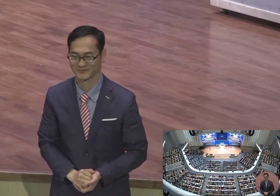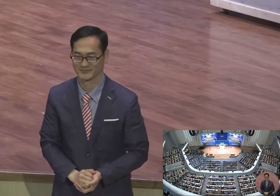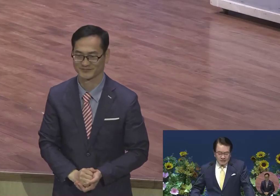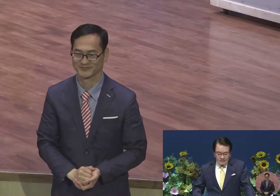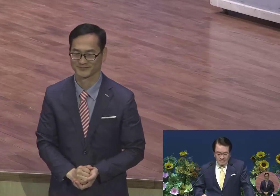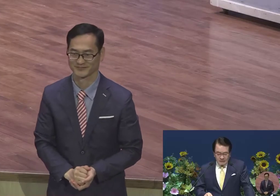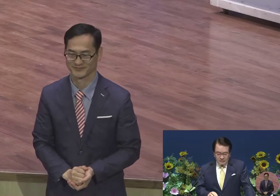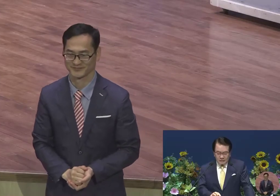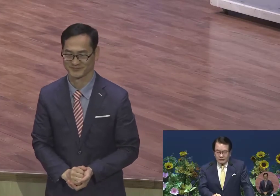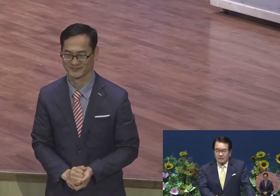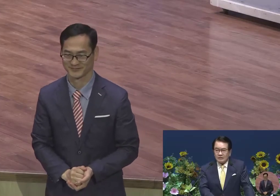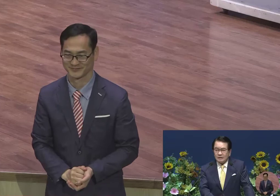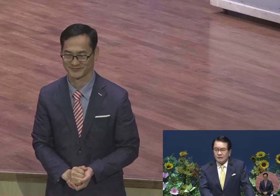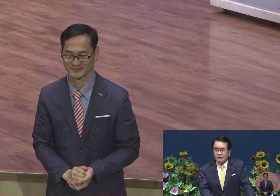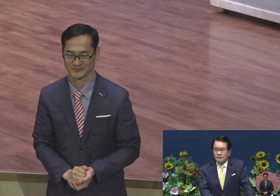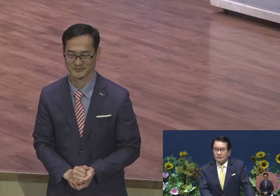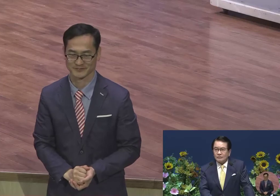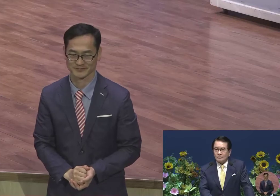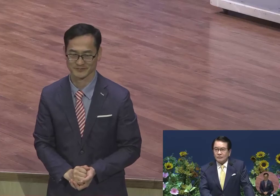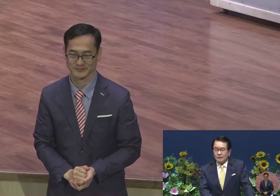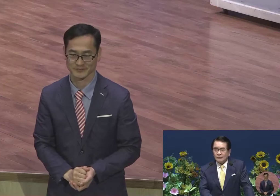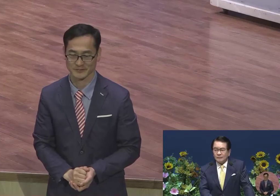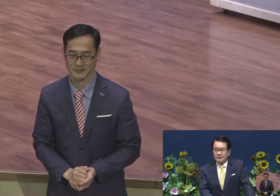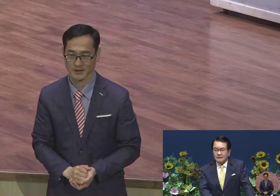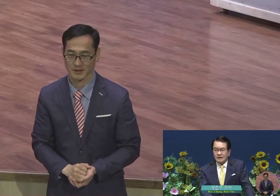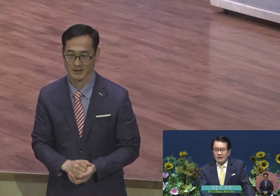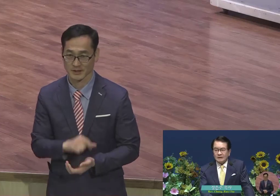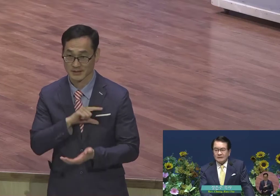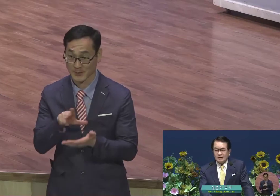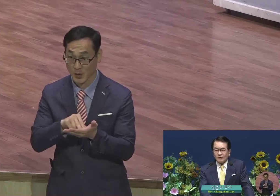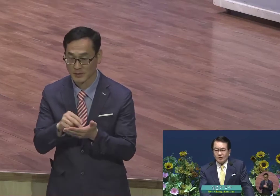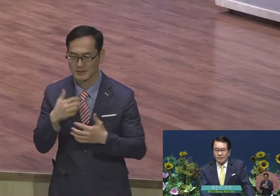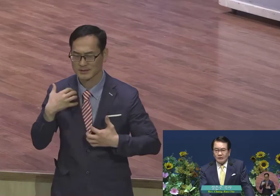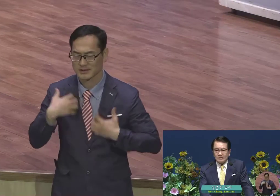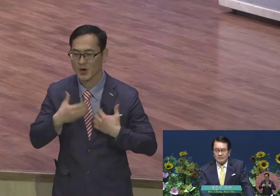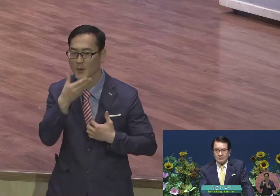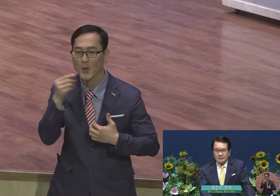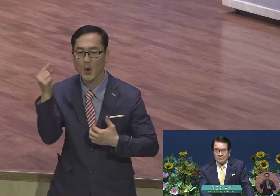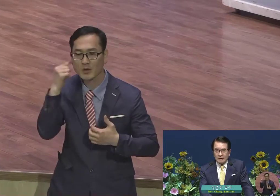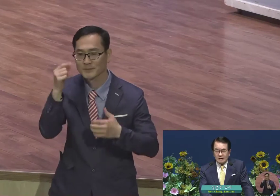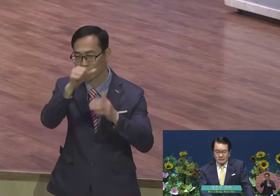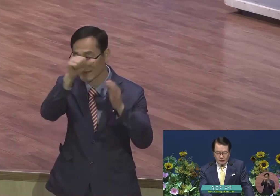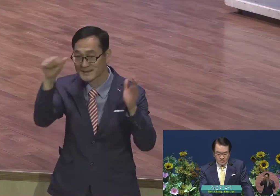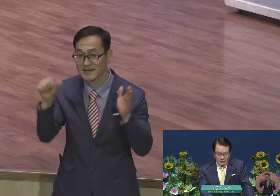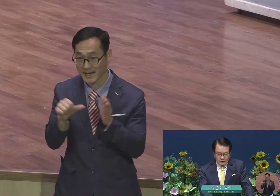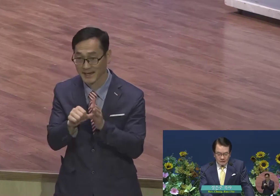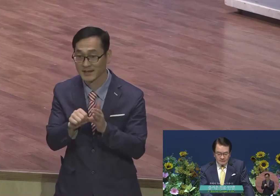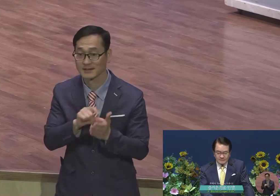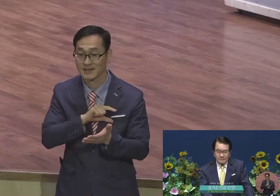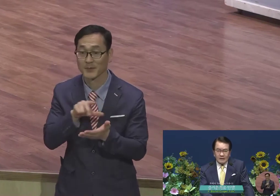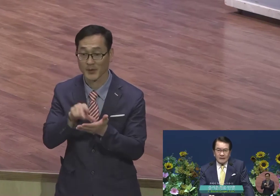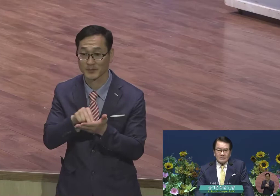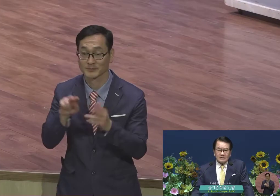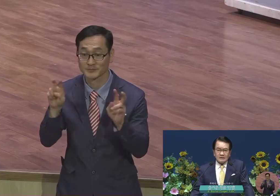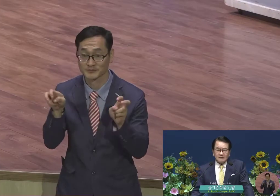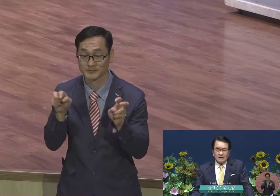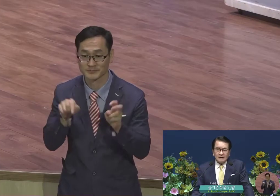이걸로 말씀 가지고 즐거운 보금 인생이라는 제모로 말씀을 드립니다. 오늘은